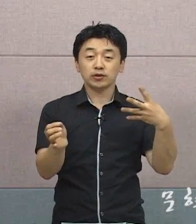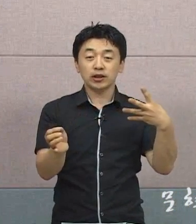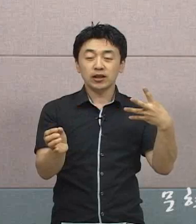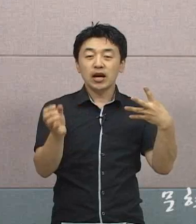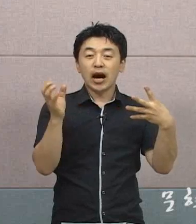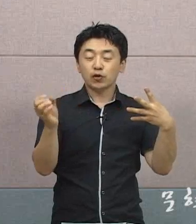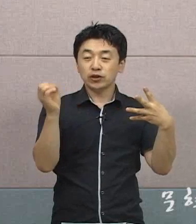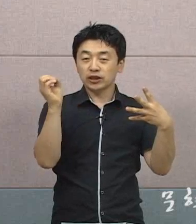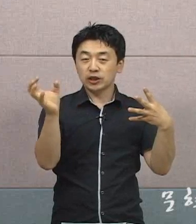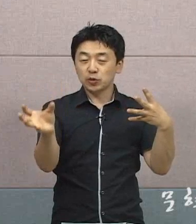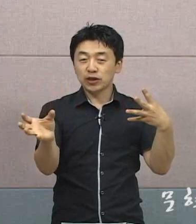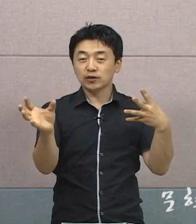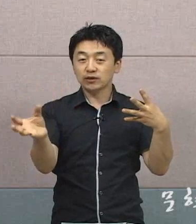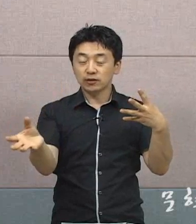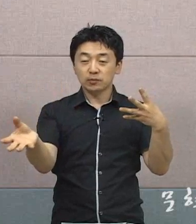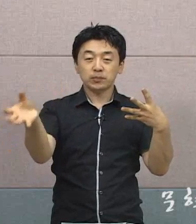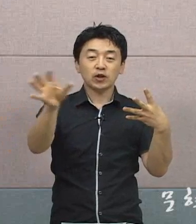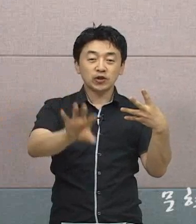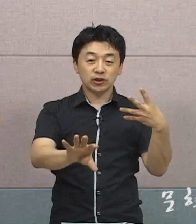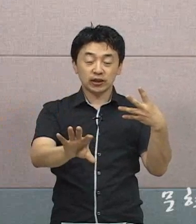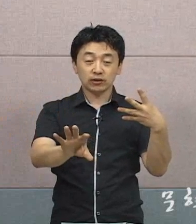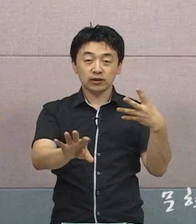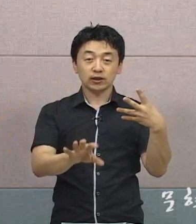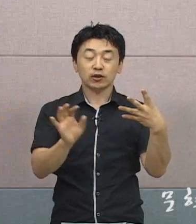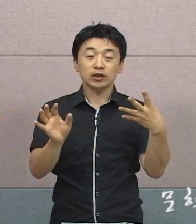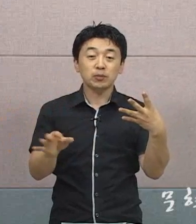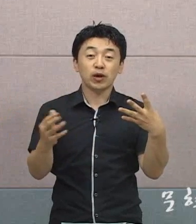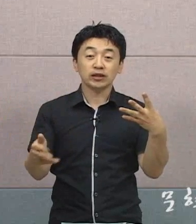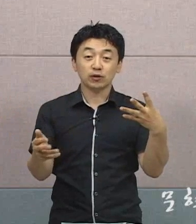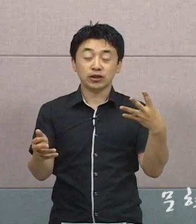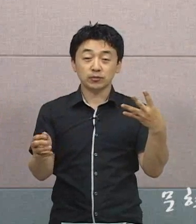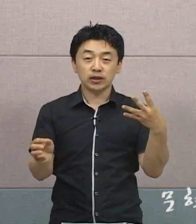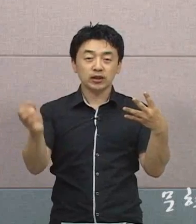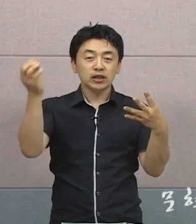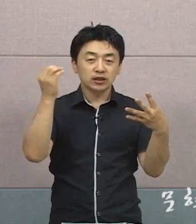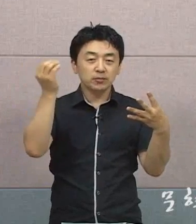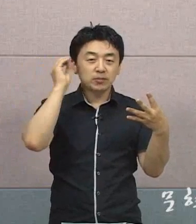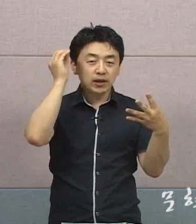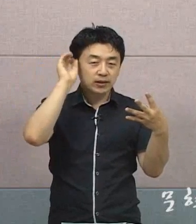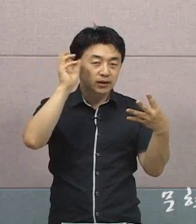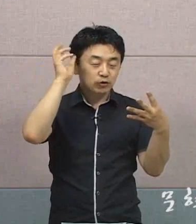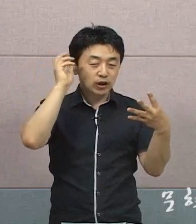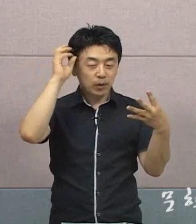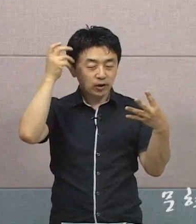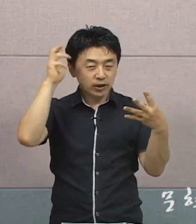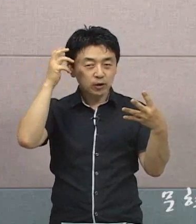여러분들이 알고 있는 기초 단어에서 변형된 단어들. 그래서 이미 모양은 알고 있기 때문에 의미만 우리가 변형해서